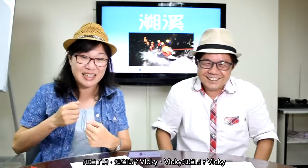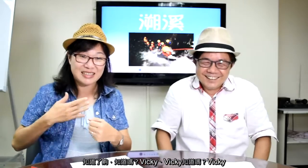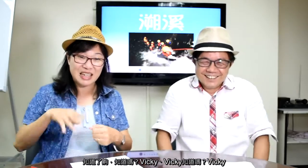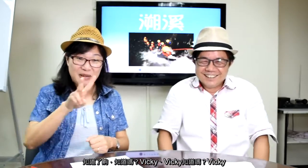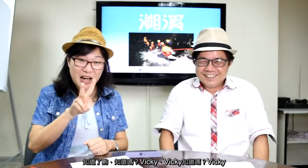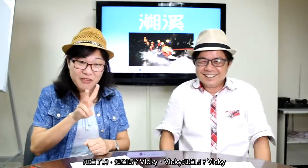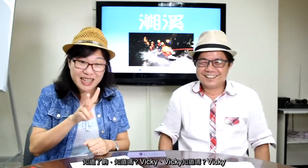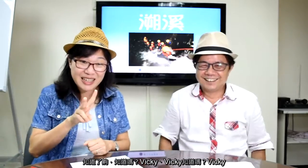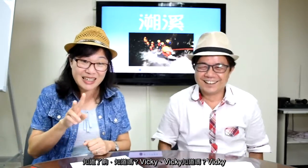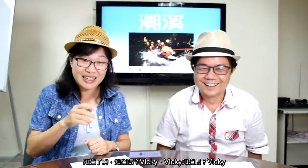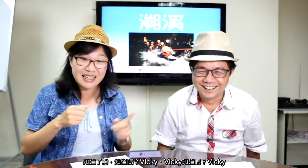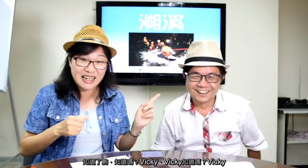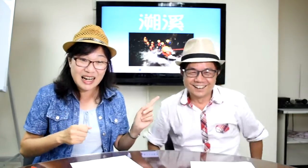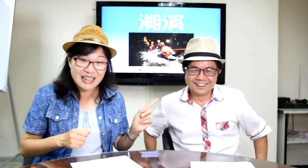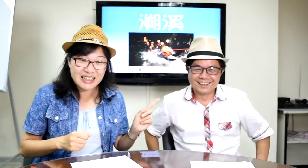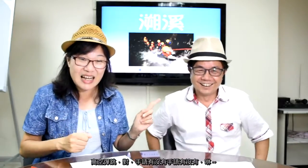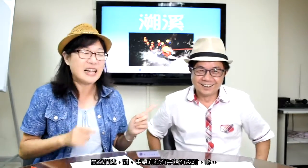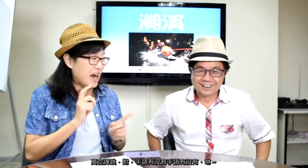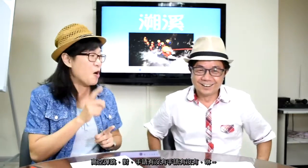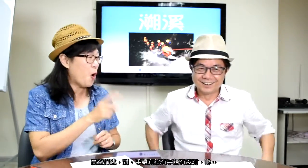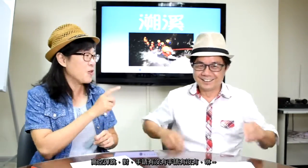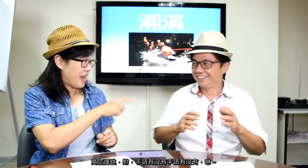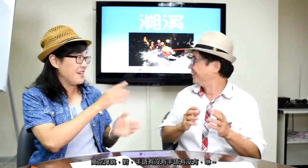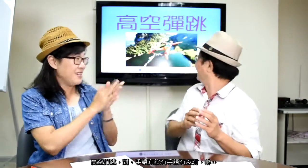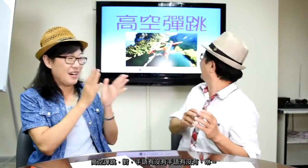Vicky 知道吗 ？Vicky 高空弹跳，